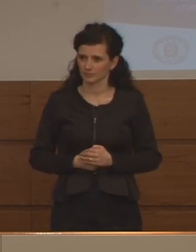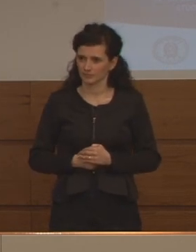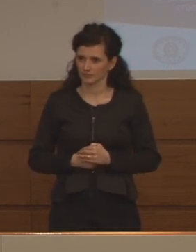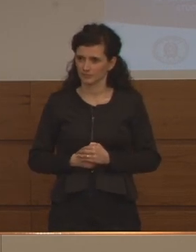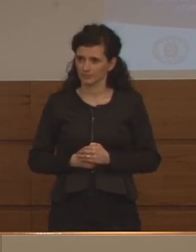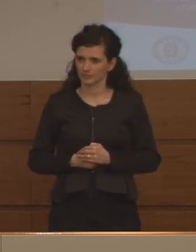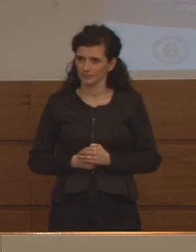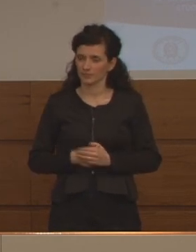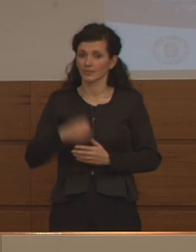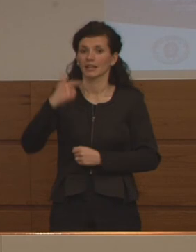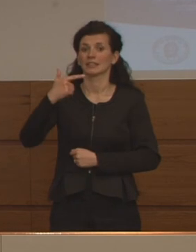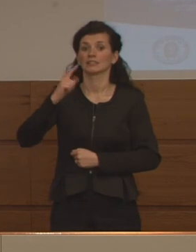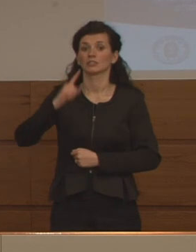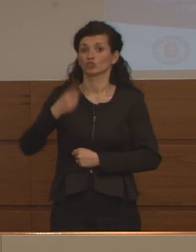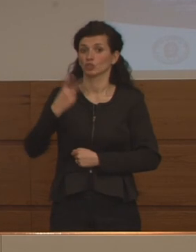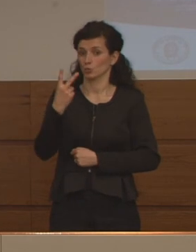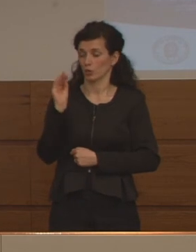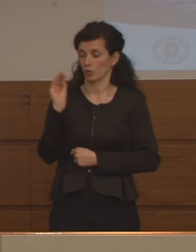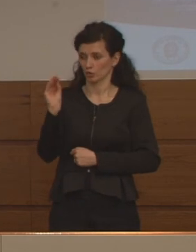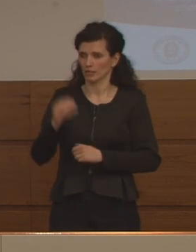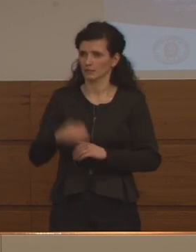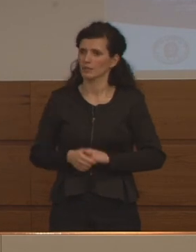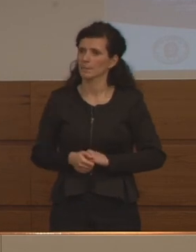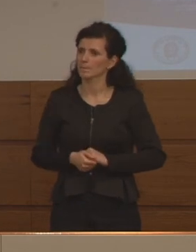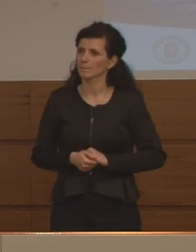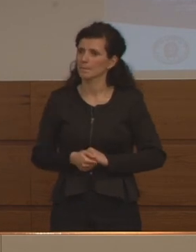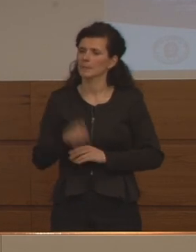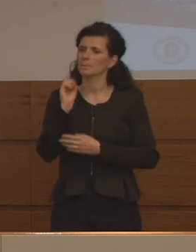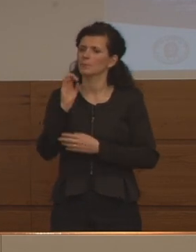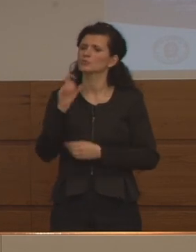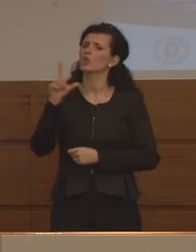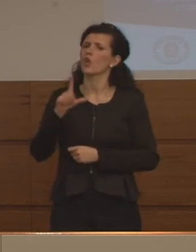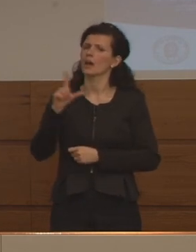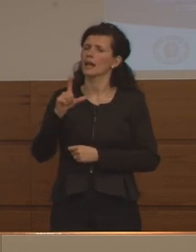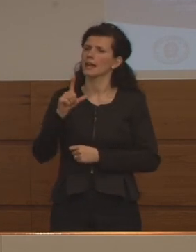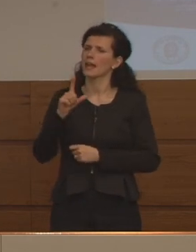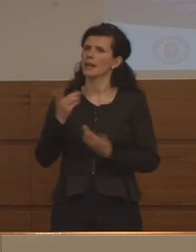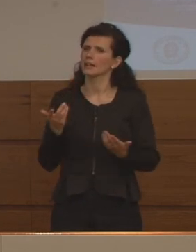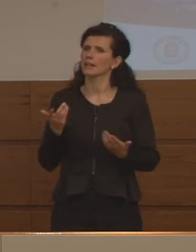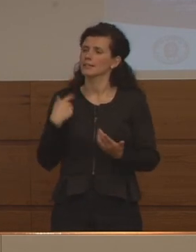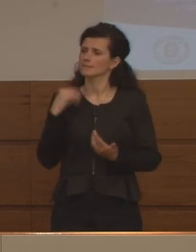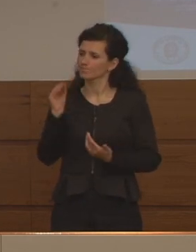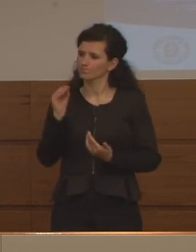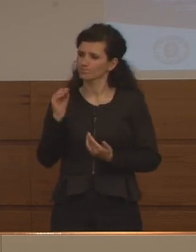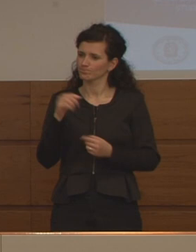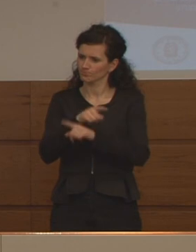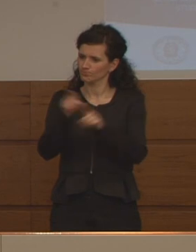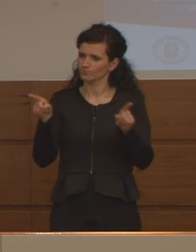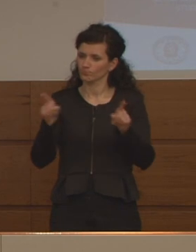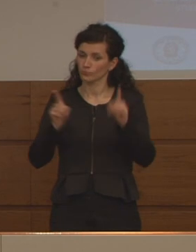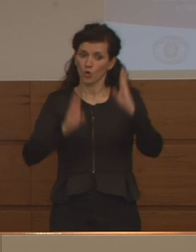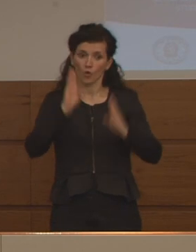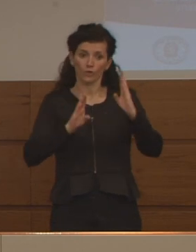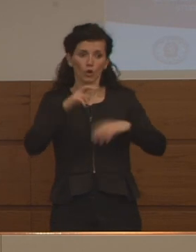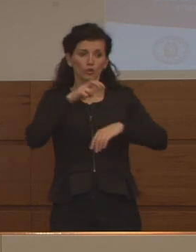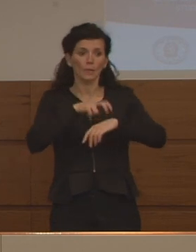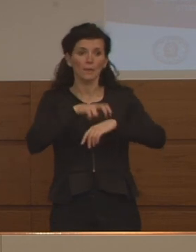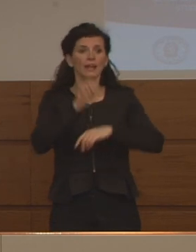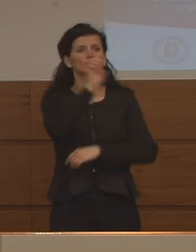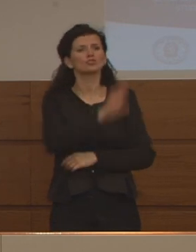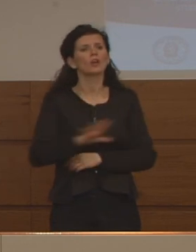daniele petraroli tg2 professor locatelli vorrei capire se vi state confrontando con i medici di altre realtà europee penso